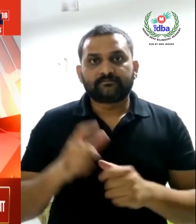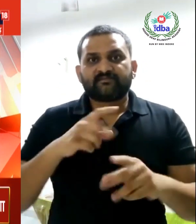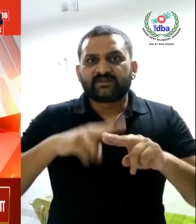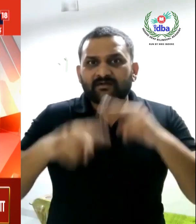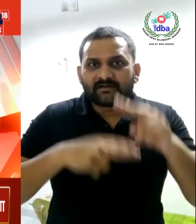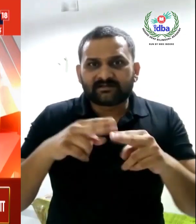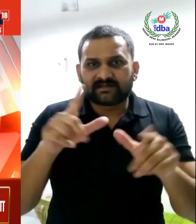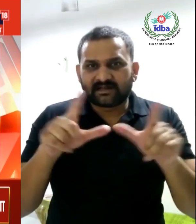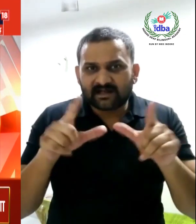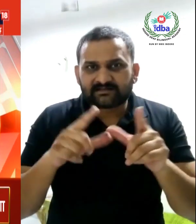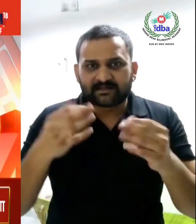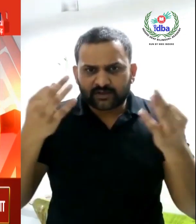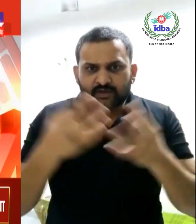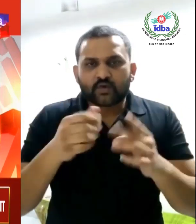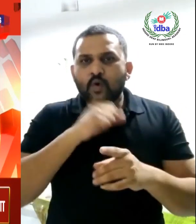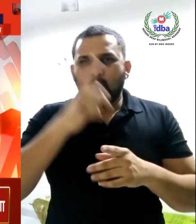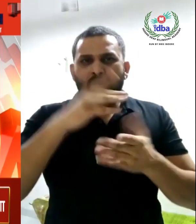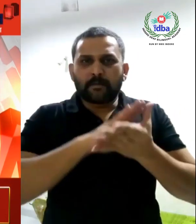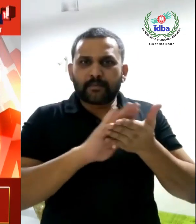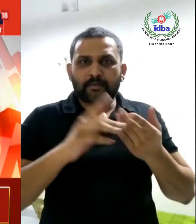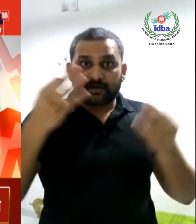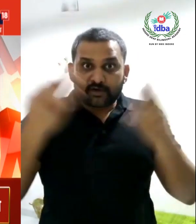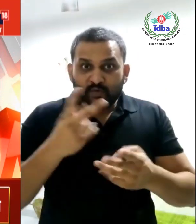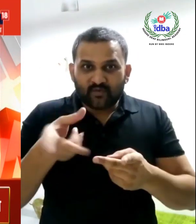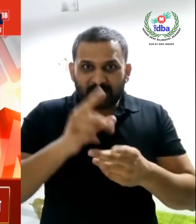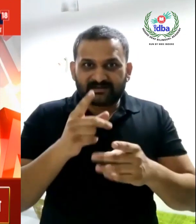कारखाना लाइसेंस नवीनीकरण, फैक्ट्री लाइसेंस रिन्यूअल